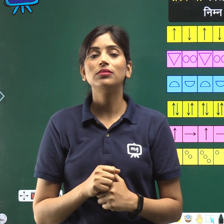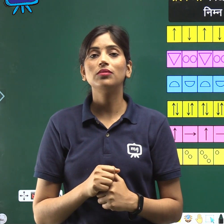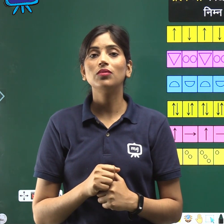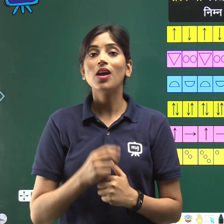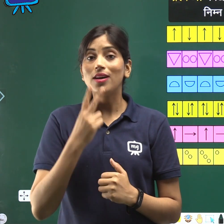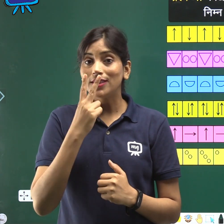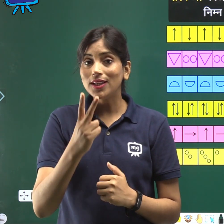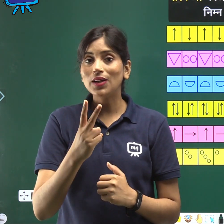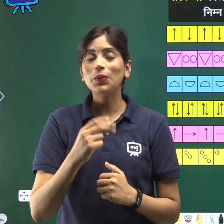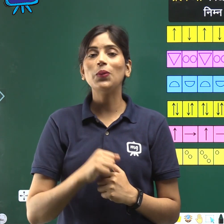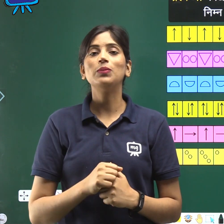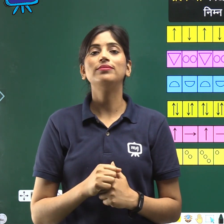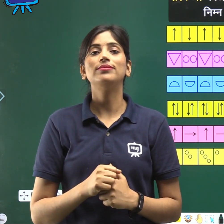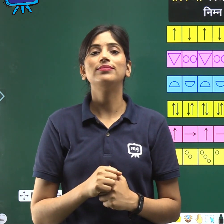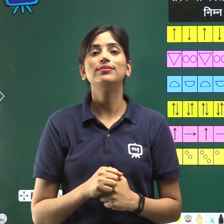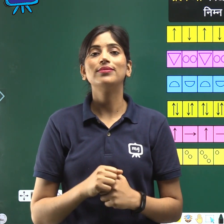देखो,